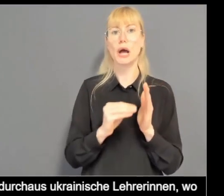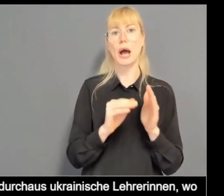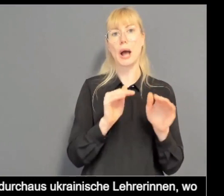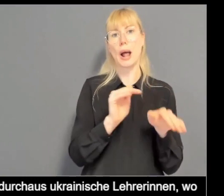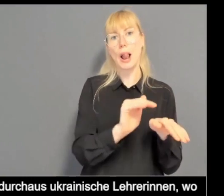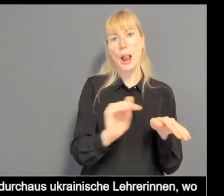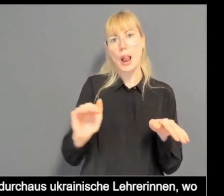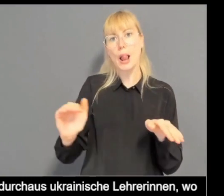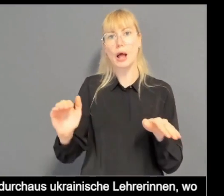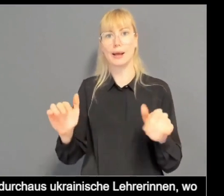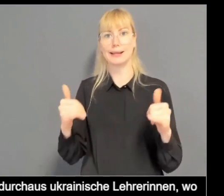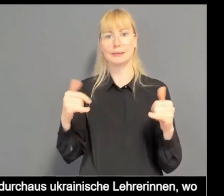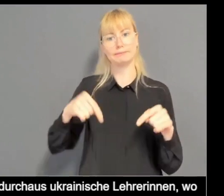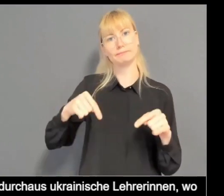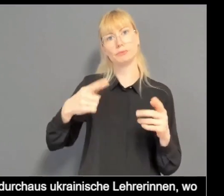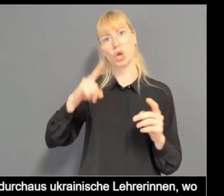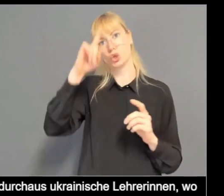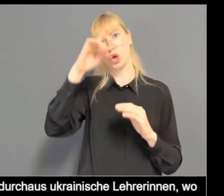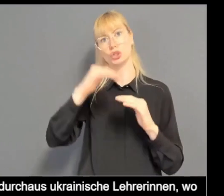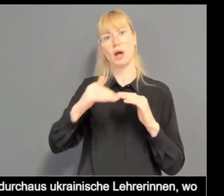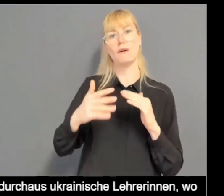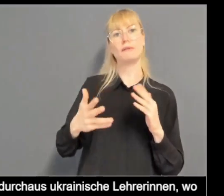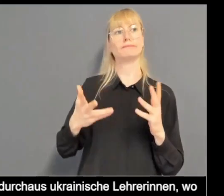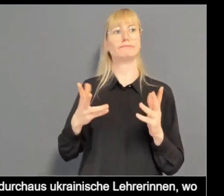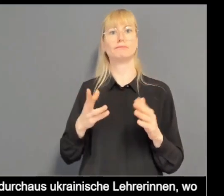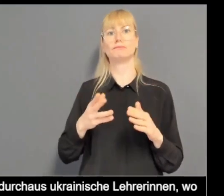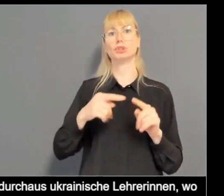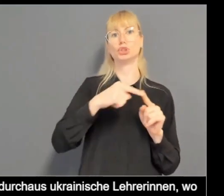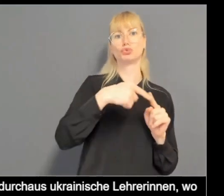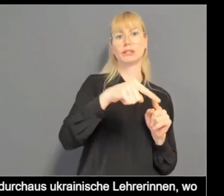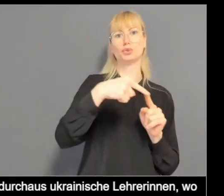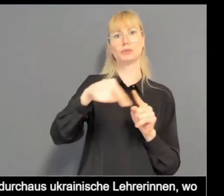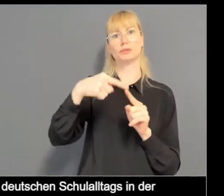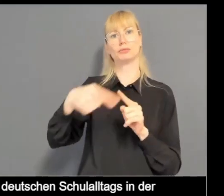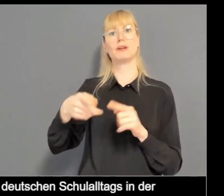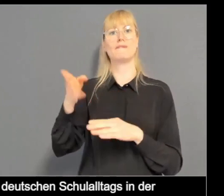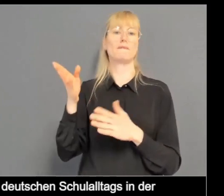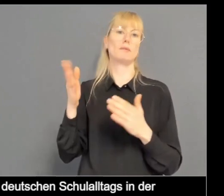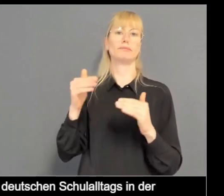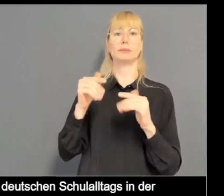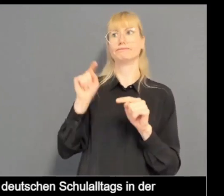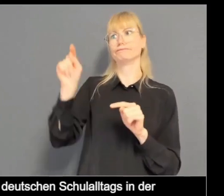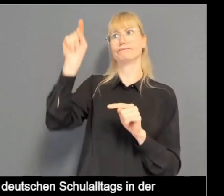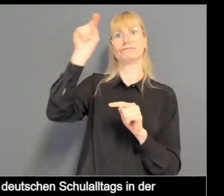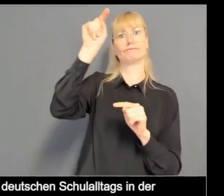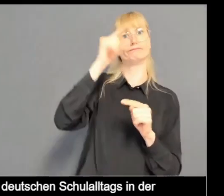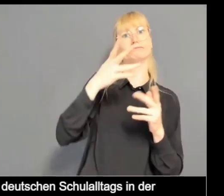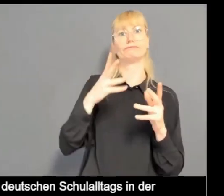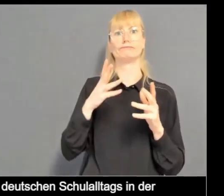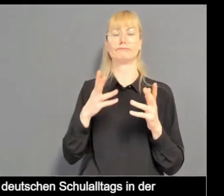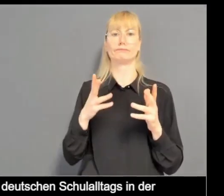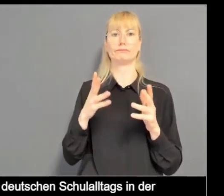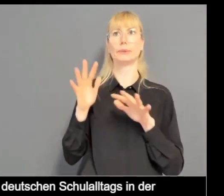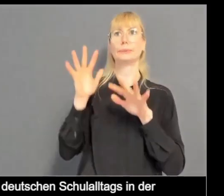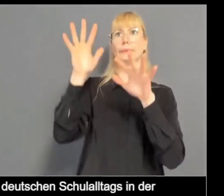hier die Schülerinnen und Schüler im Land entsprechend verteilen können. Es wird so sein, auch nach Einschätzung des Innenministeriums,